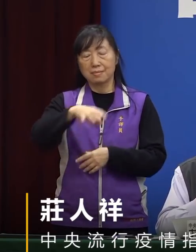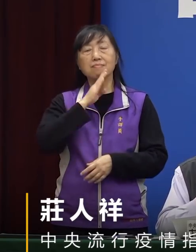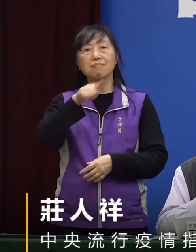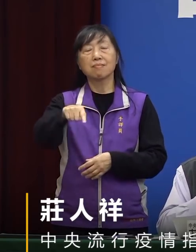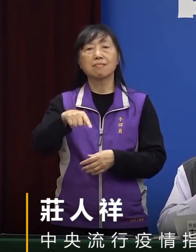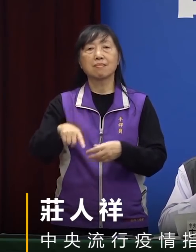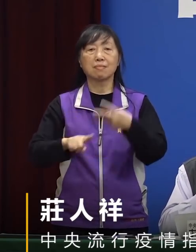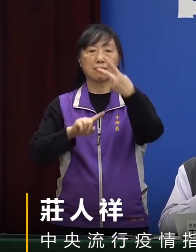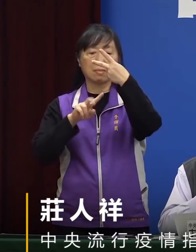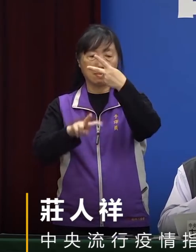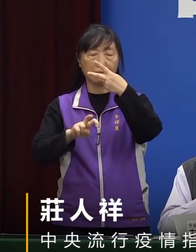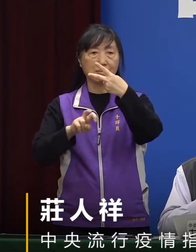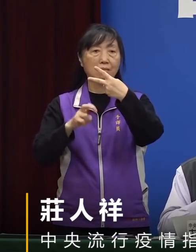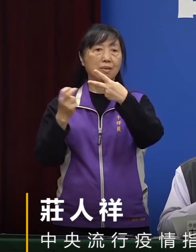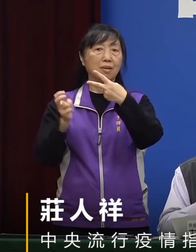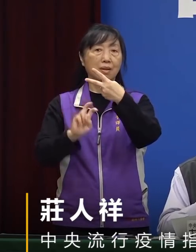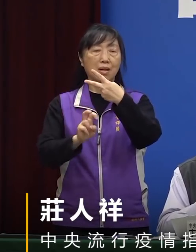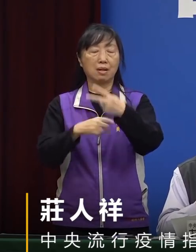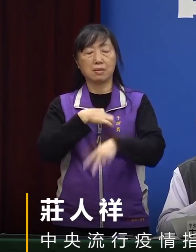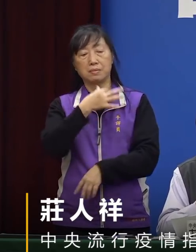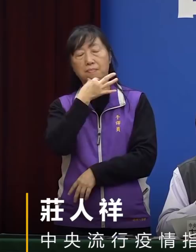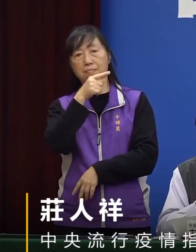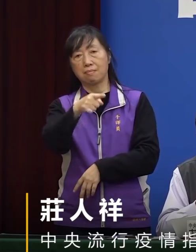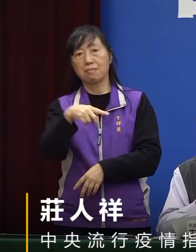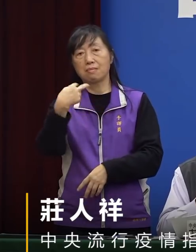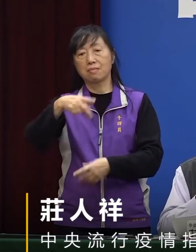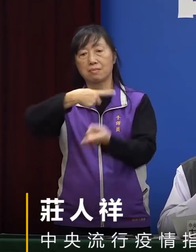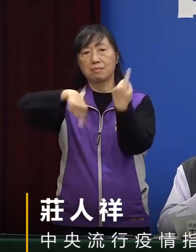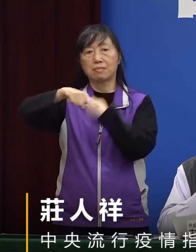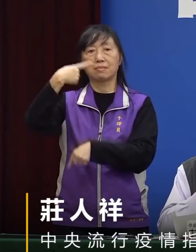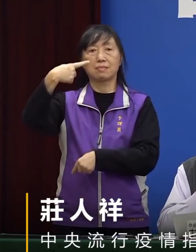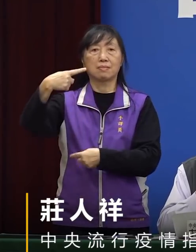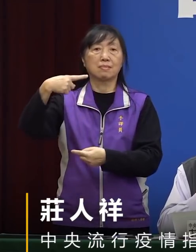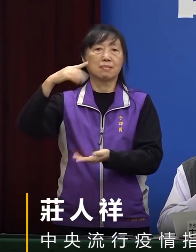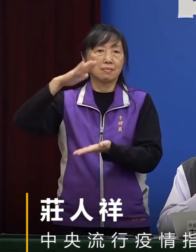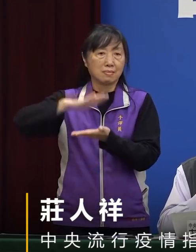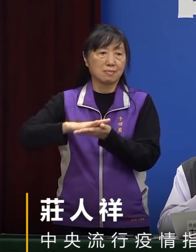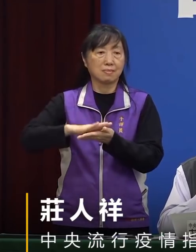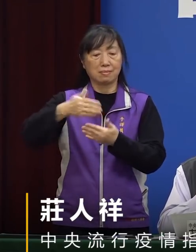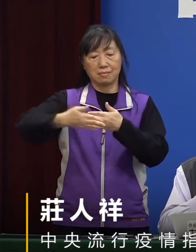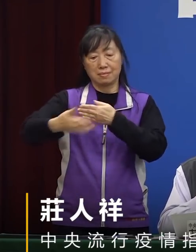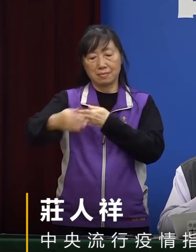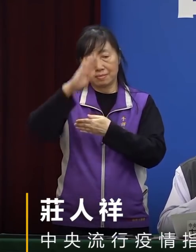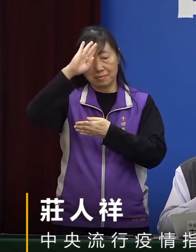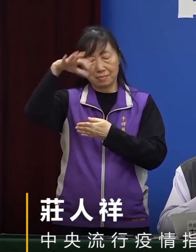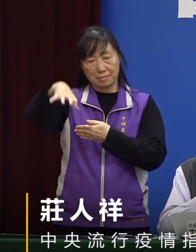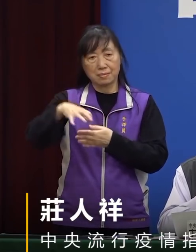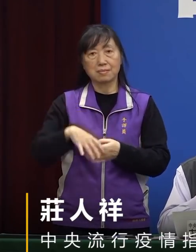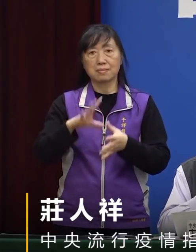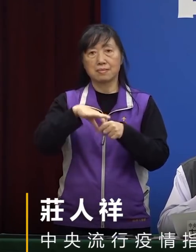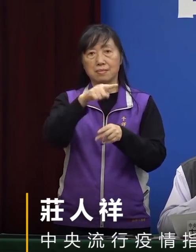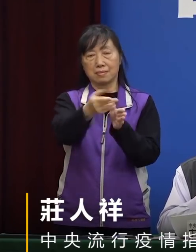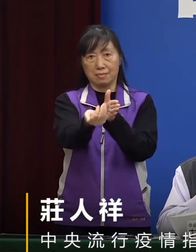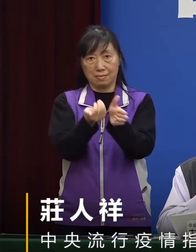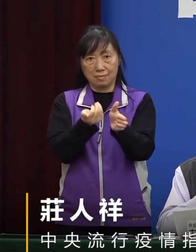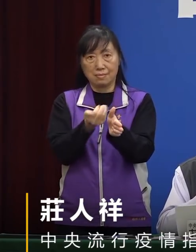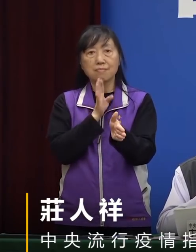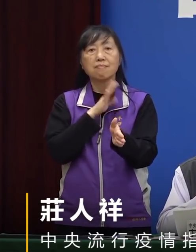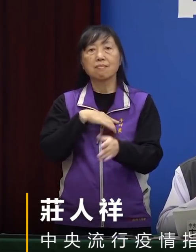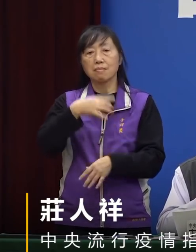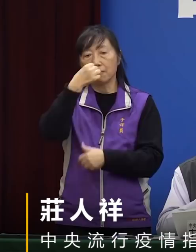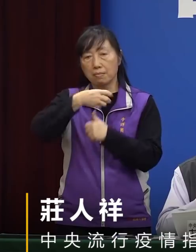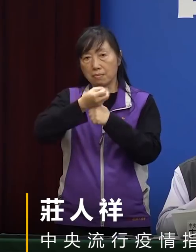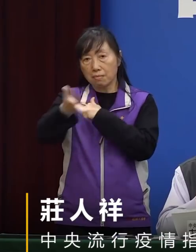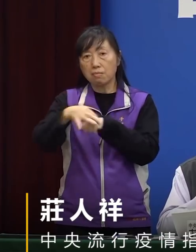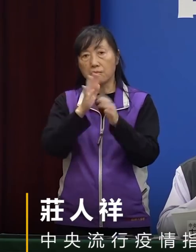怀疑是结核病，所以20号就开始转负压隔离病房。那由于这个他先前有验这个流感，那